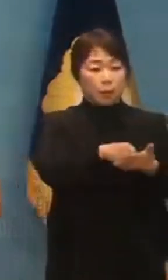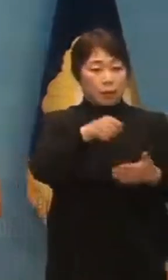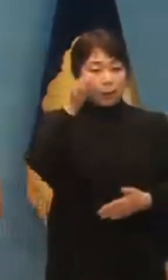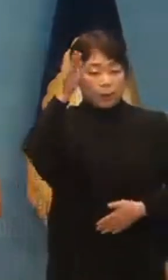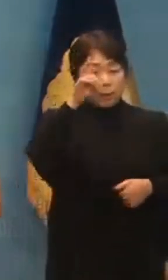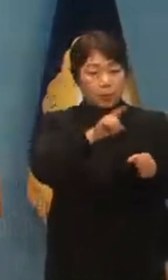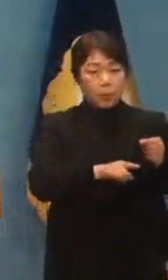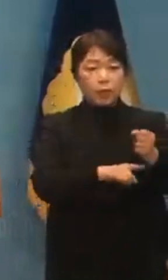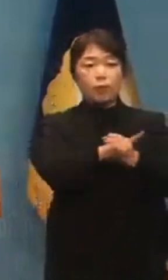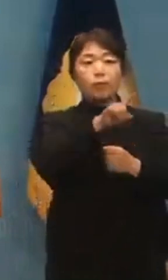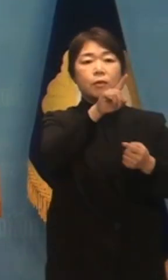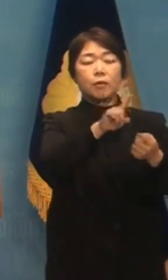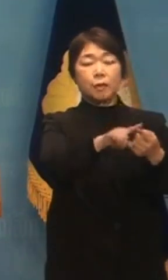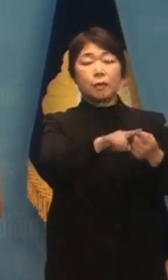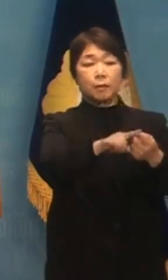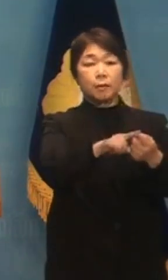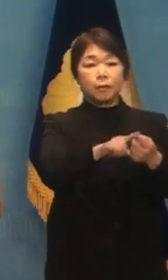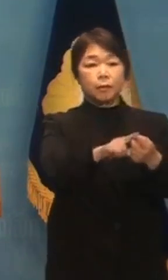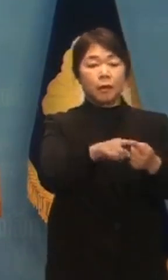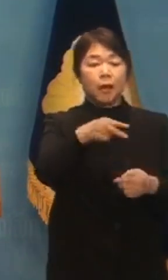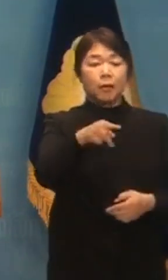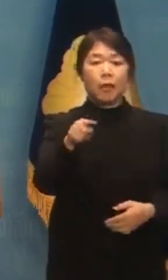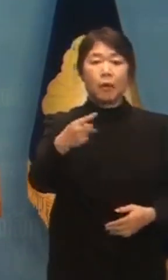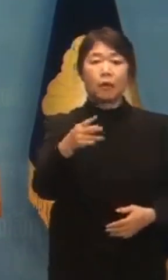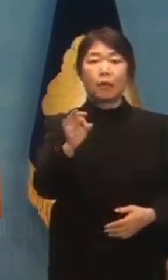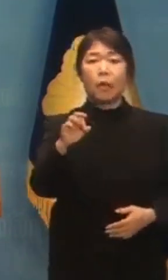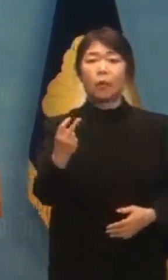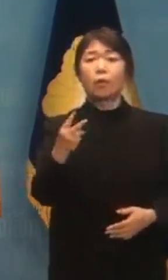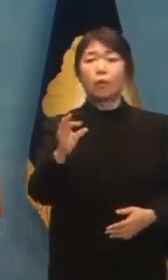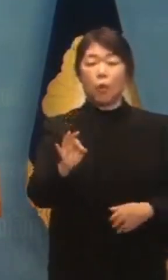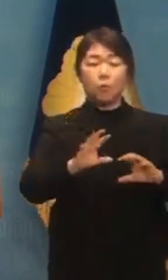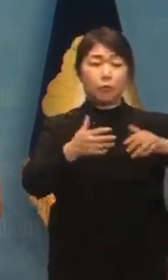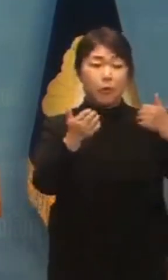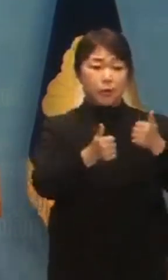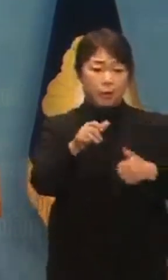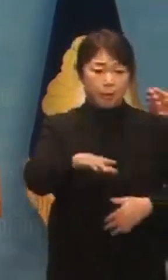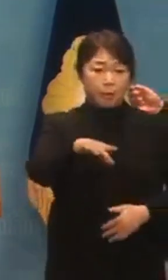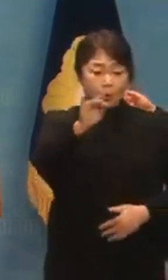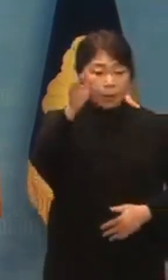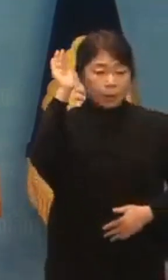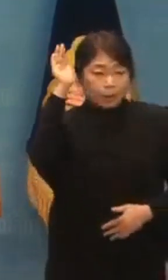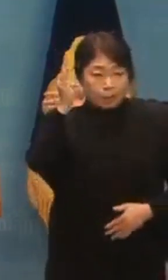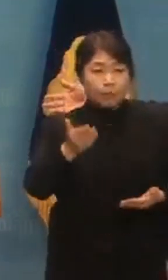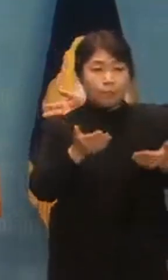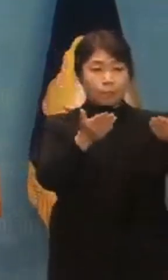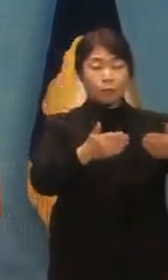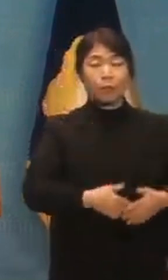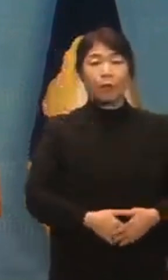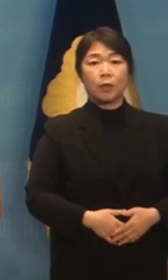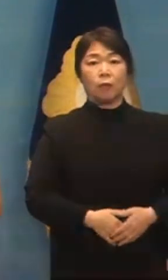기자회견 취지 발언에 대해서 서동영 국회의원부터 취지 발언을 하시겠습니다.